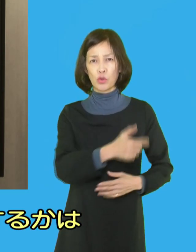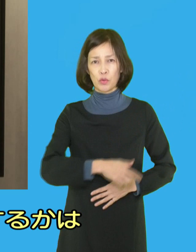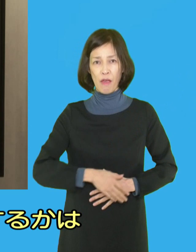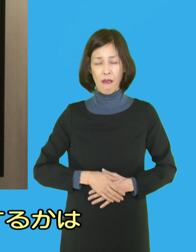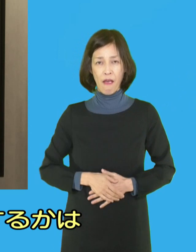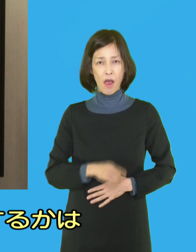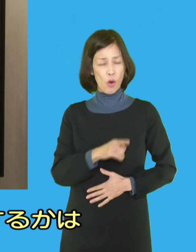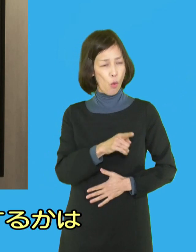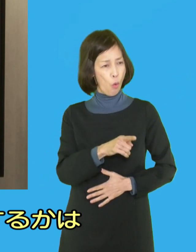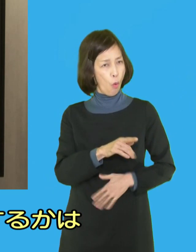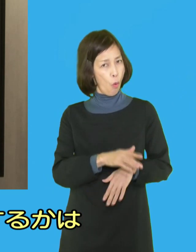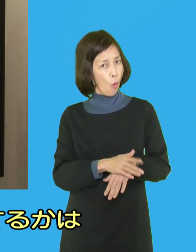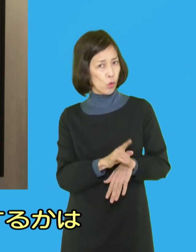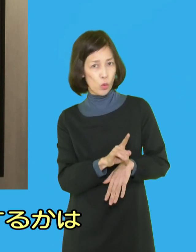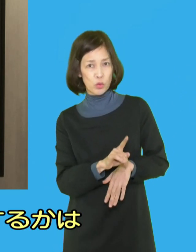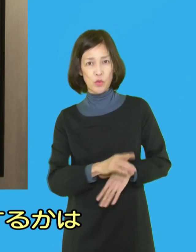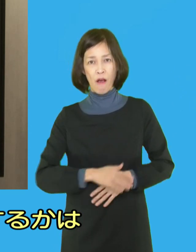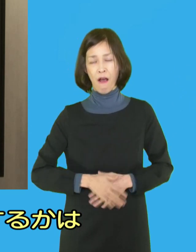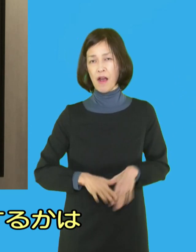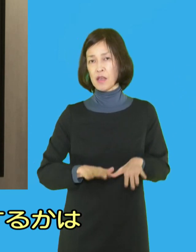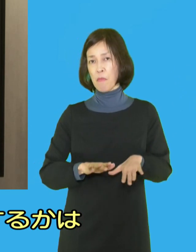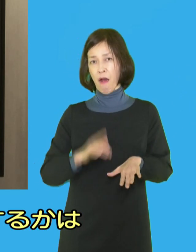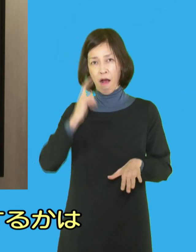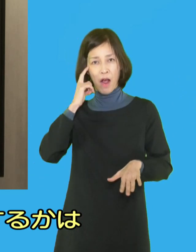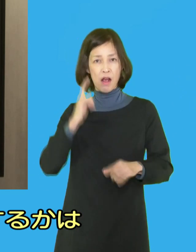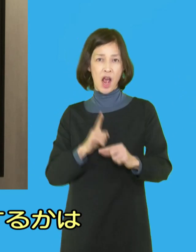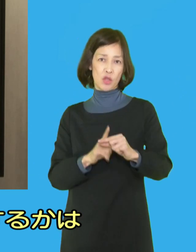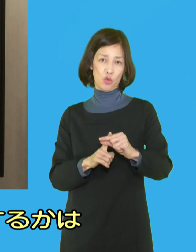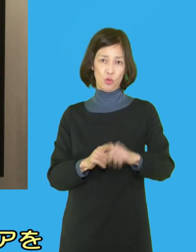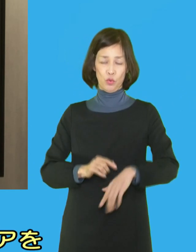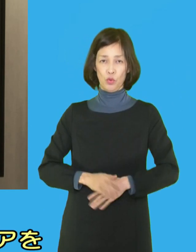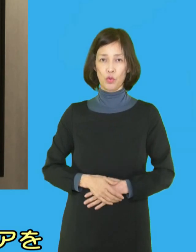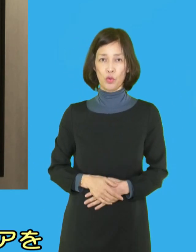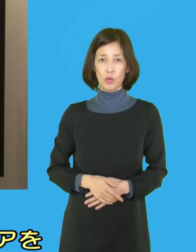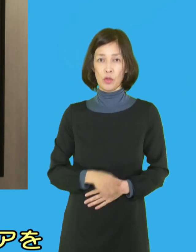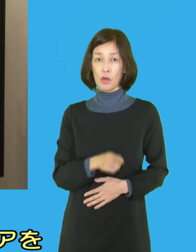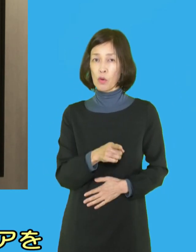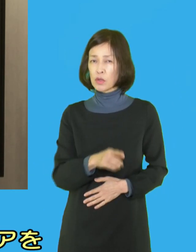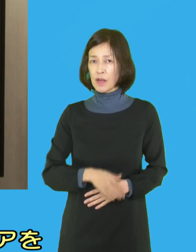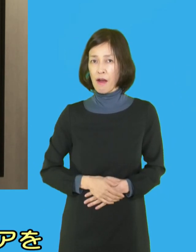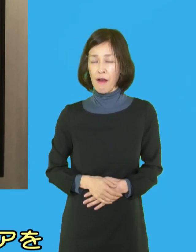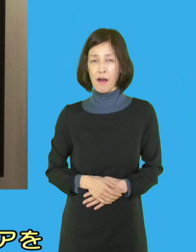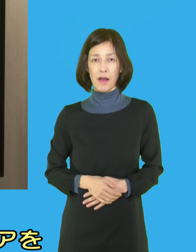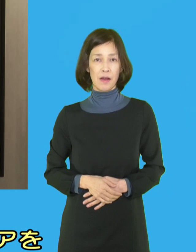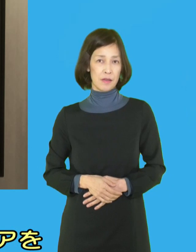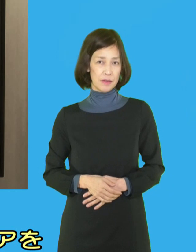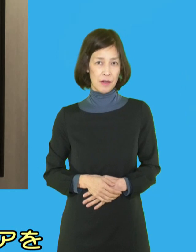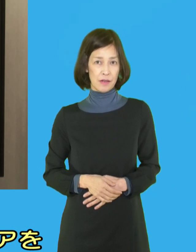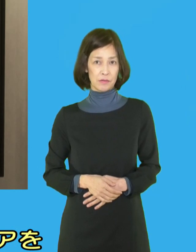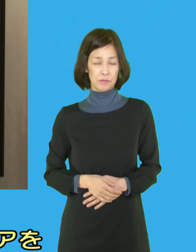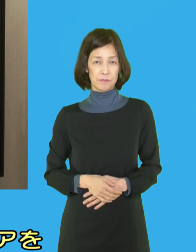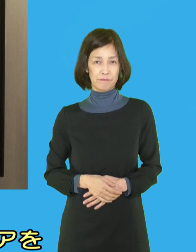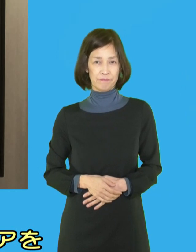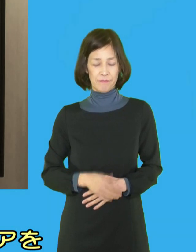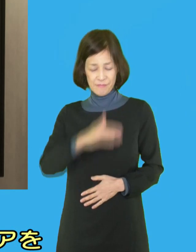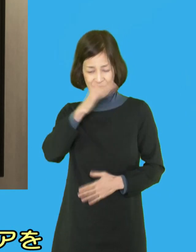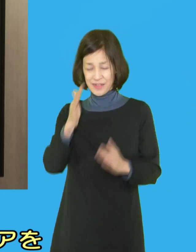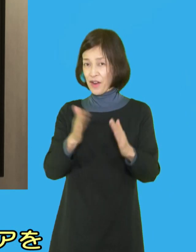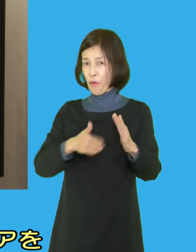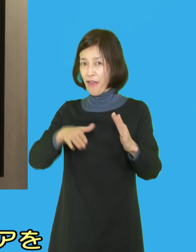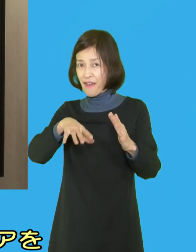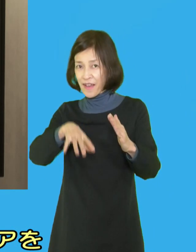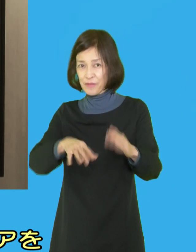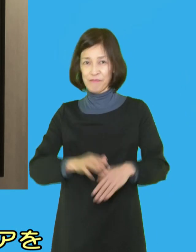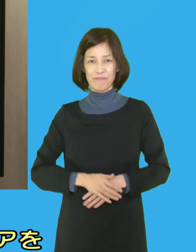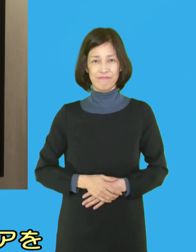この中央図書館をどうするかというのを今まさに検討中ではあるんですが、まあ、こちらですね、せっかく、まあ、この大仙公園、モ